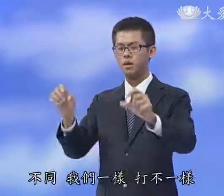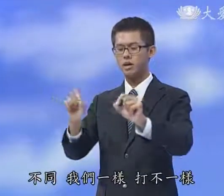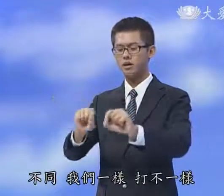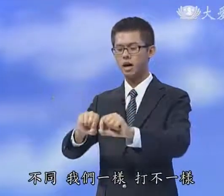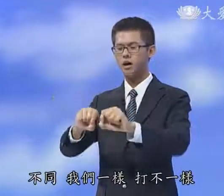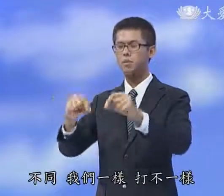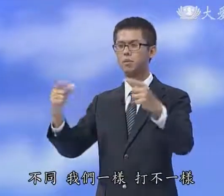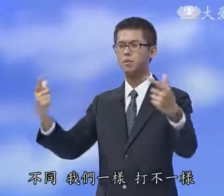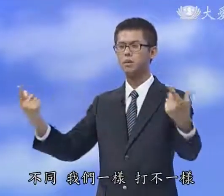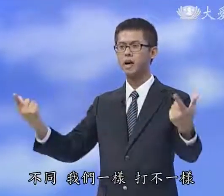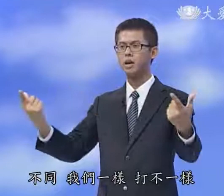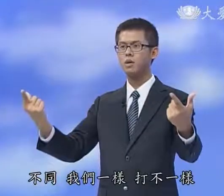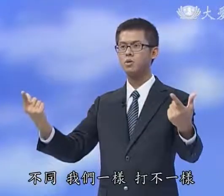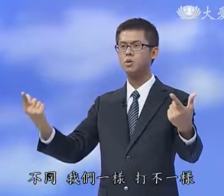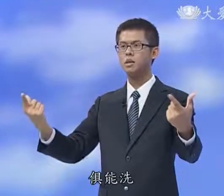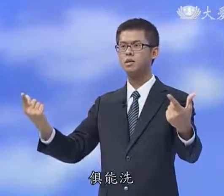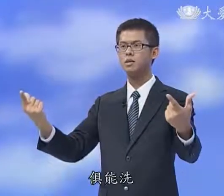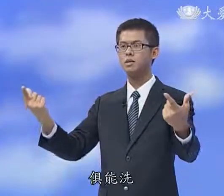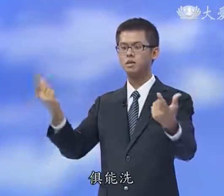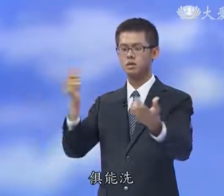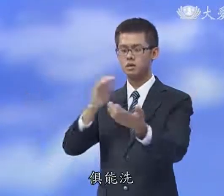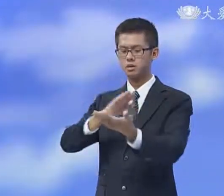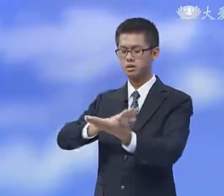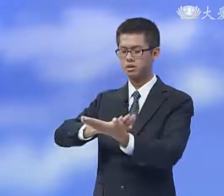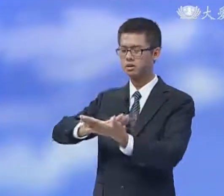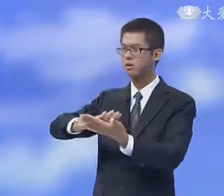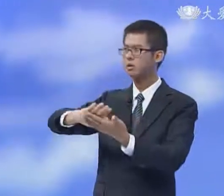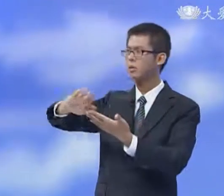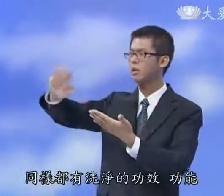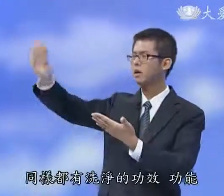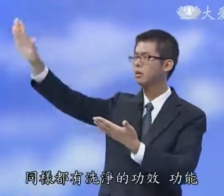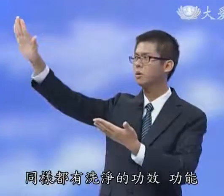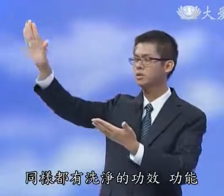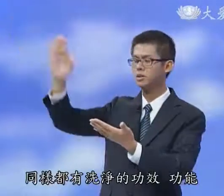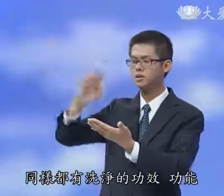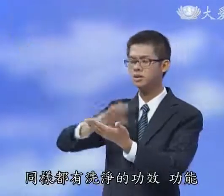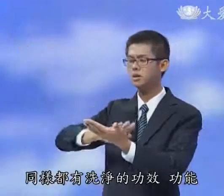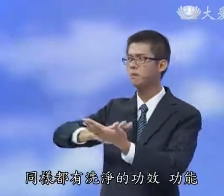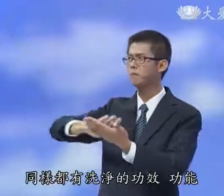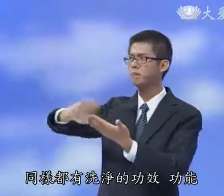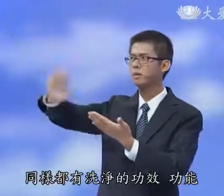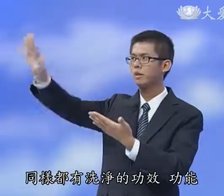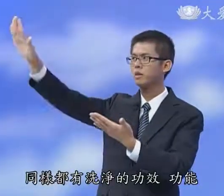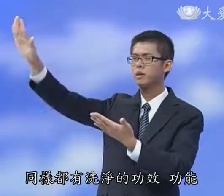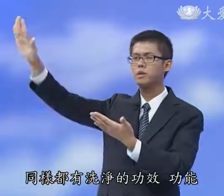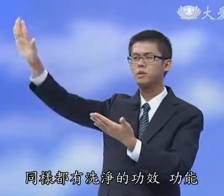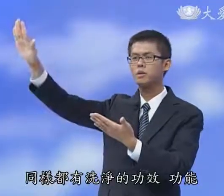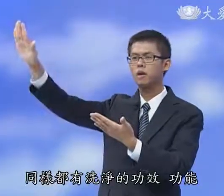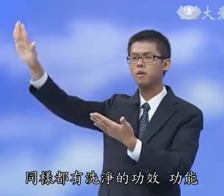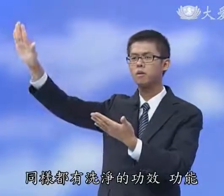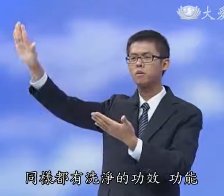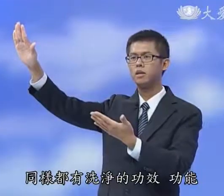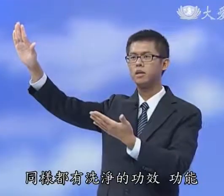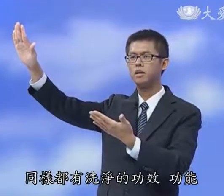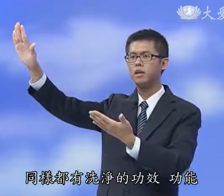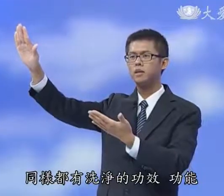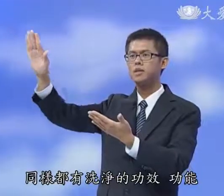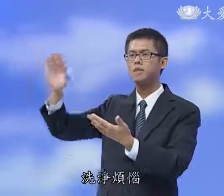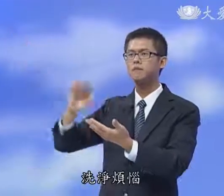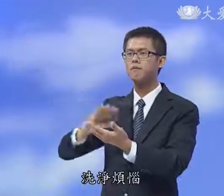一样打不一样。俱能洗，同样都有洗净的功效功能。洗净